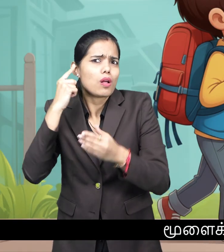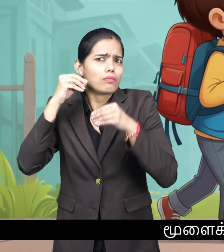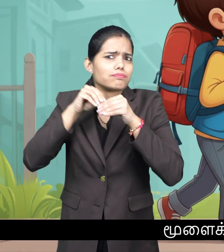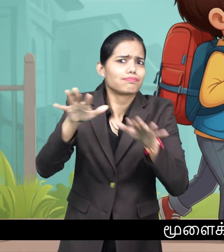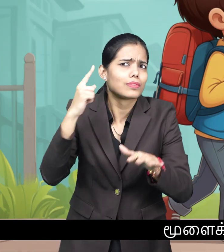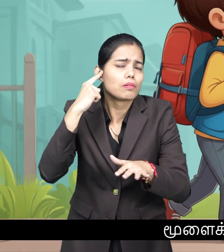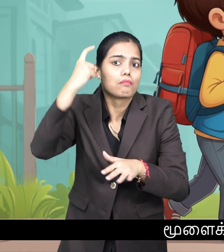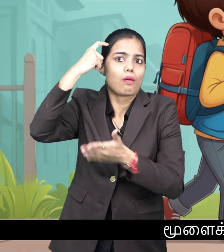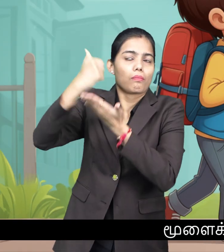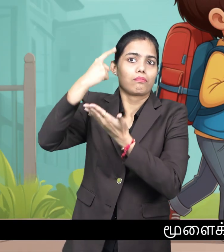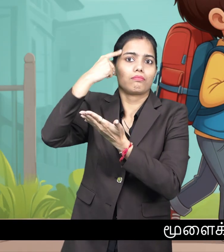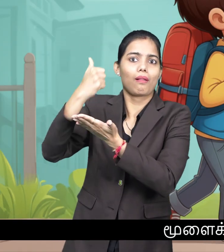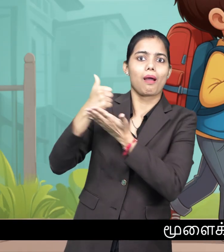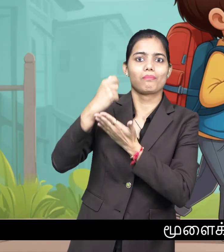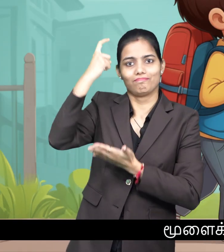செய்தி அனுப்பும்.